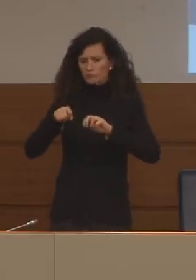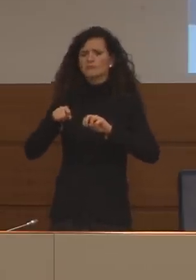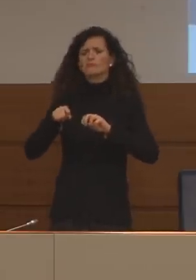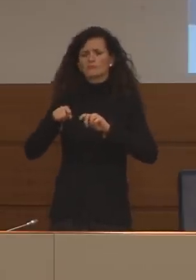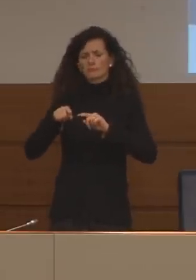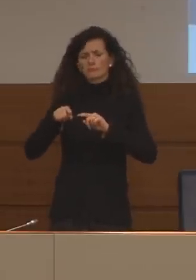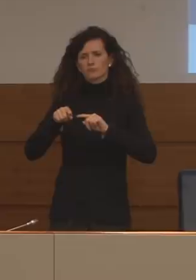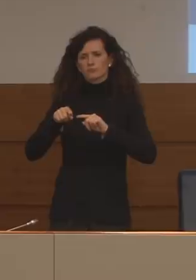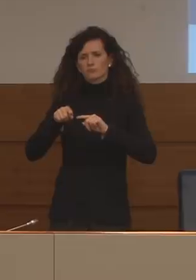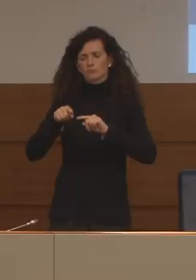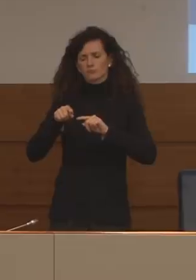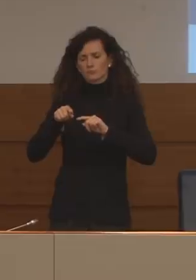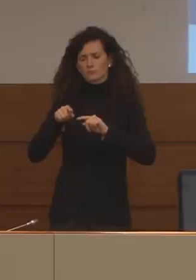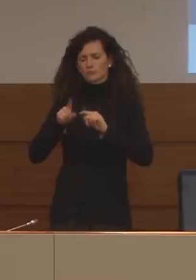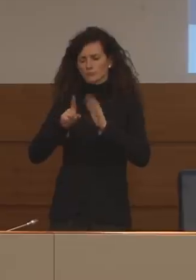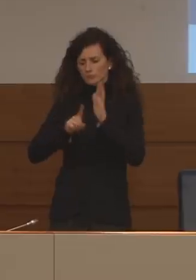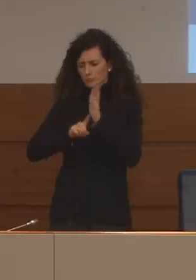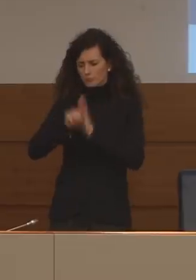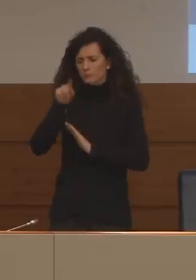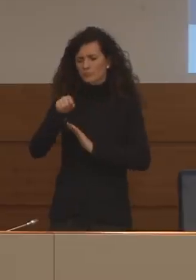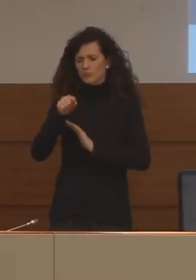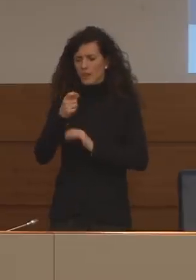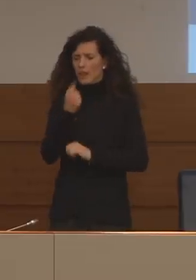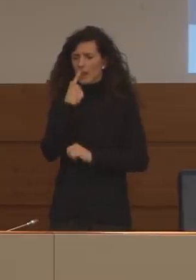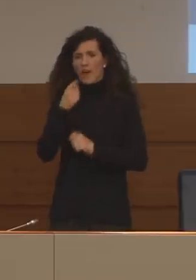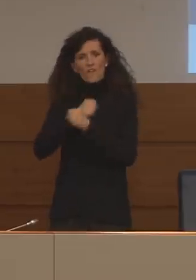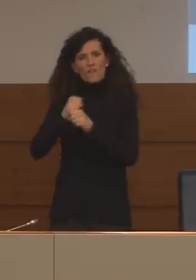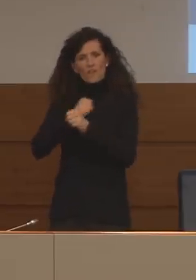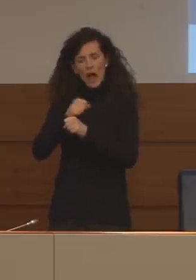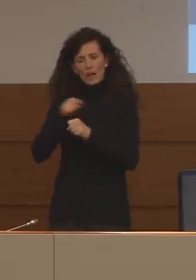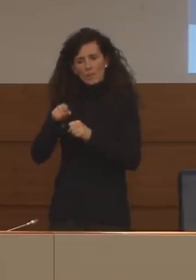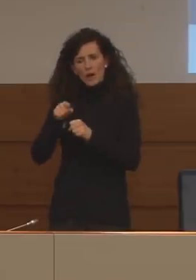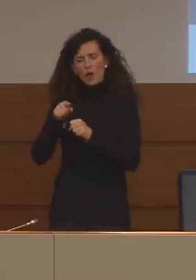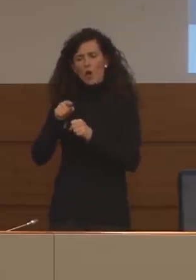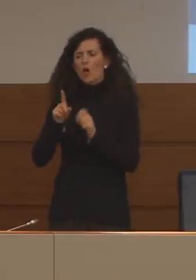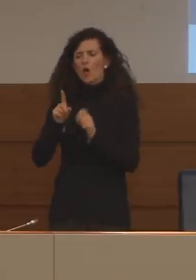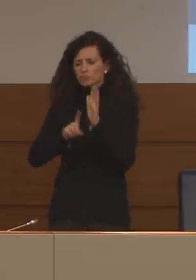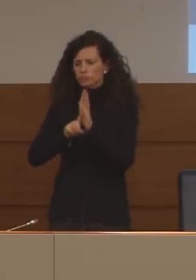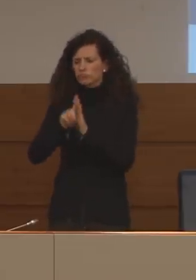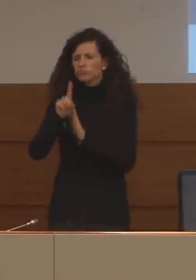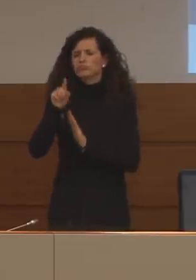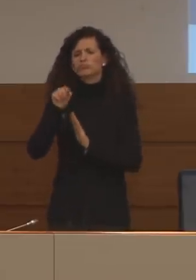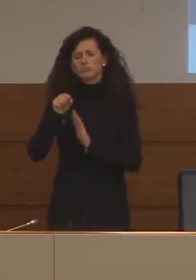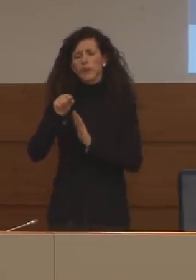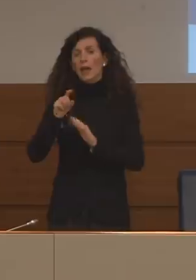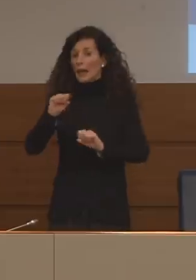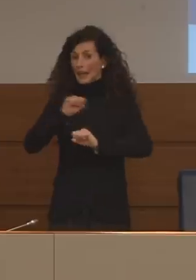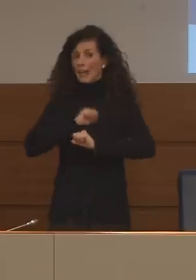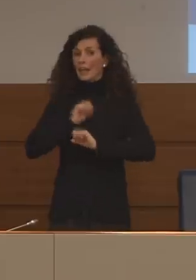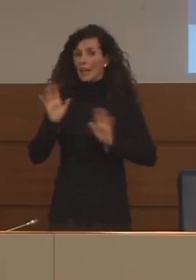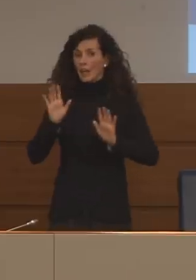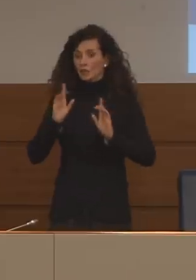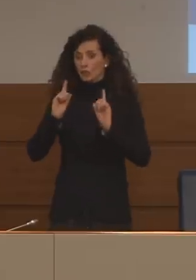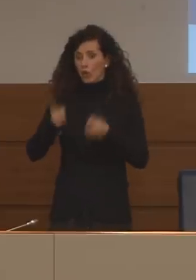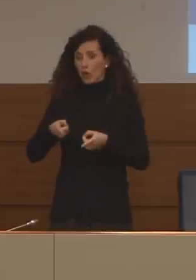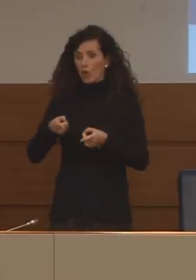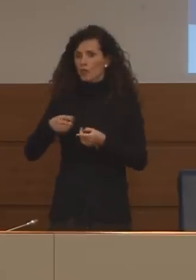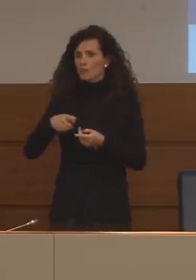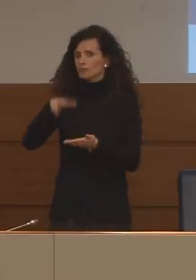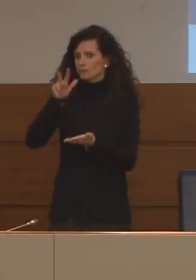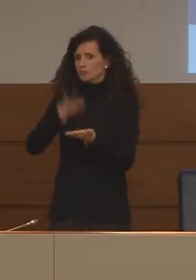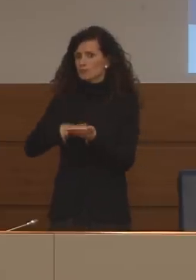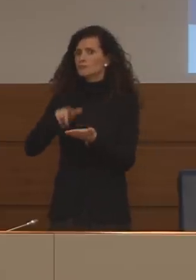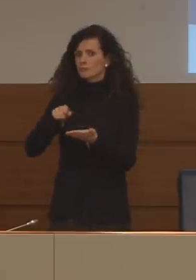rispetto ai principi attivi che sono stati proposti e credo stia deliberando la possibilità